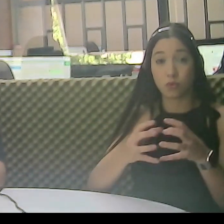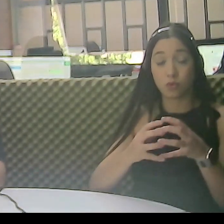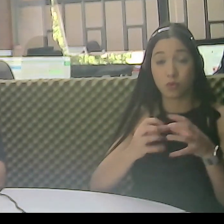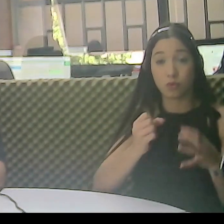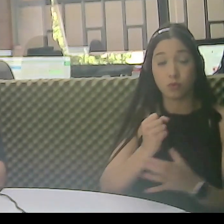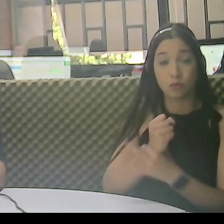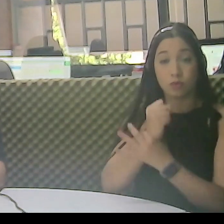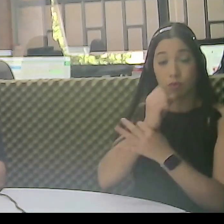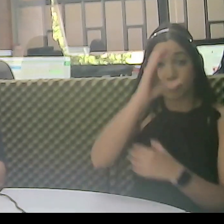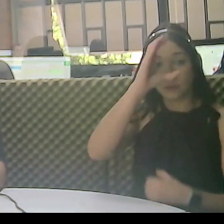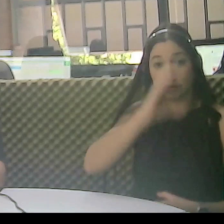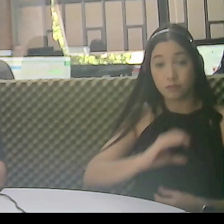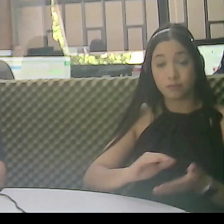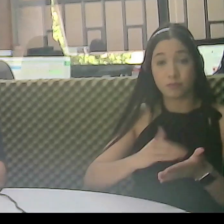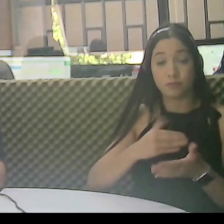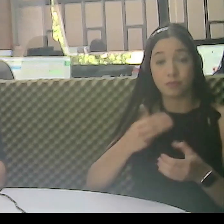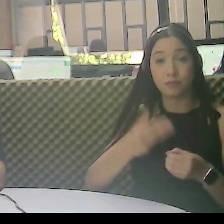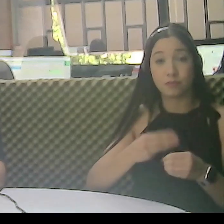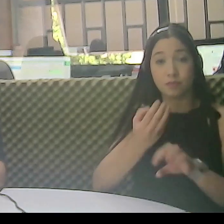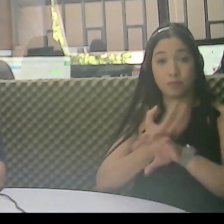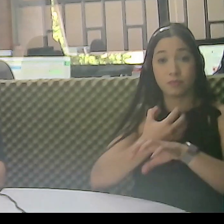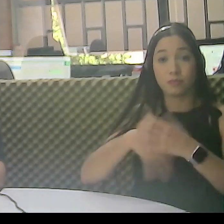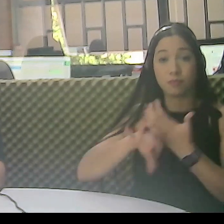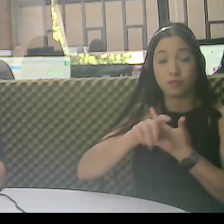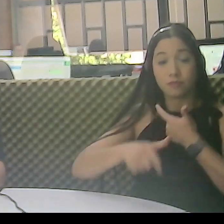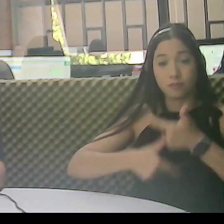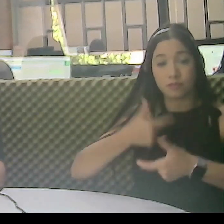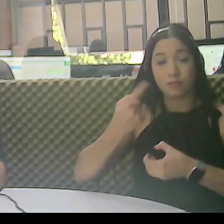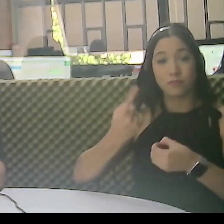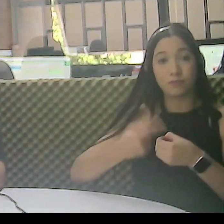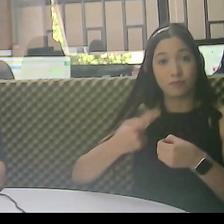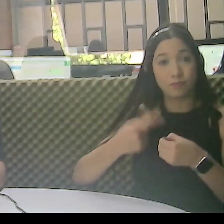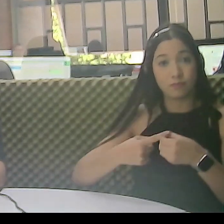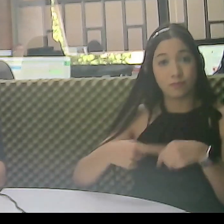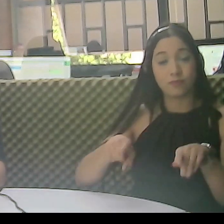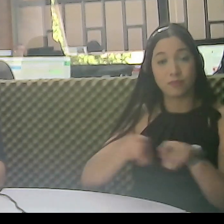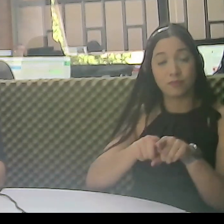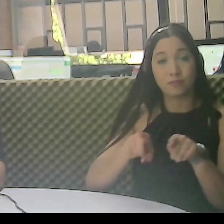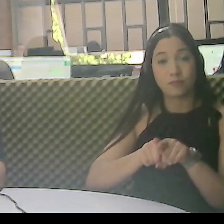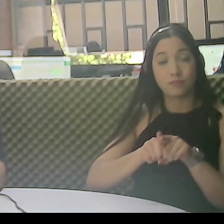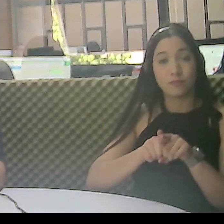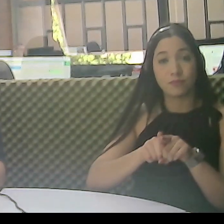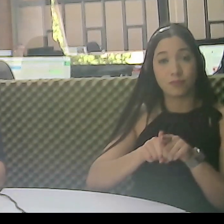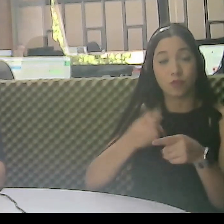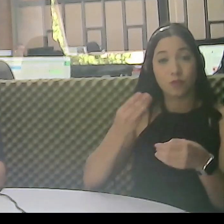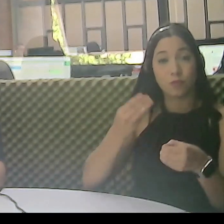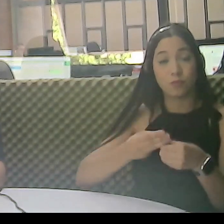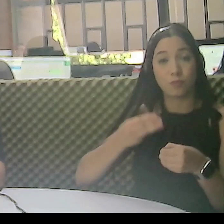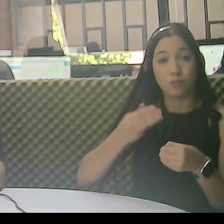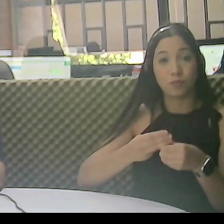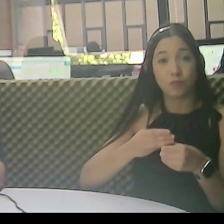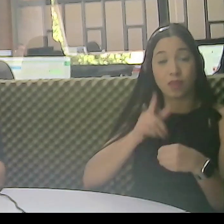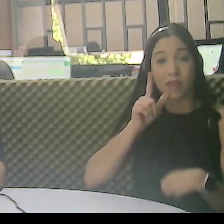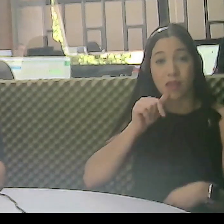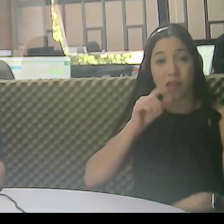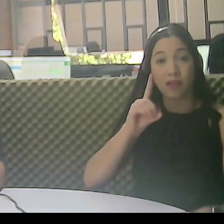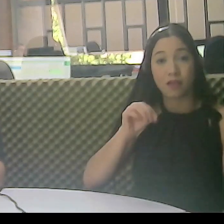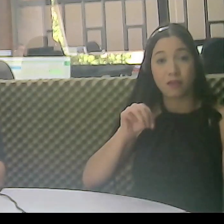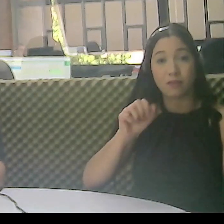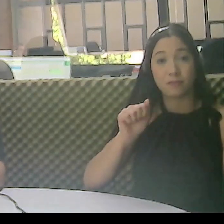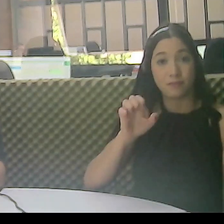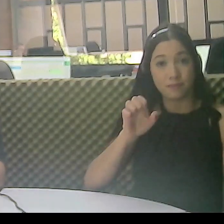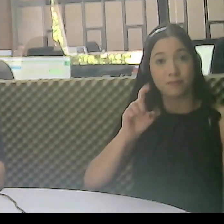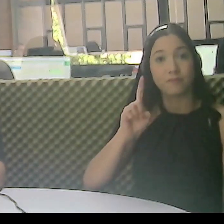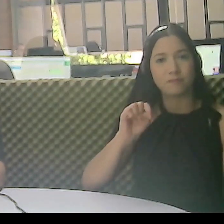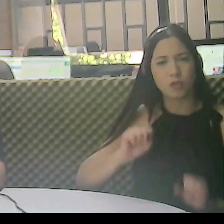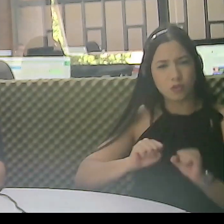Civil, Secretaria Municipal de Meio Ambiente e Serviços Urbanos e do Departamento Municipal de Água e Esgoto, DEMAI,